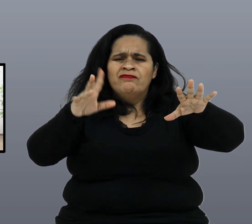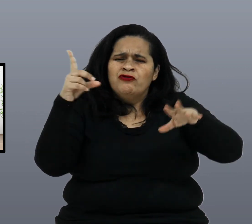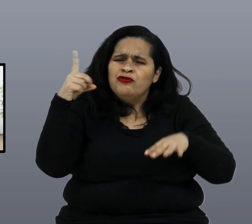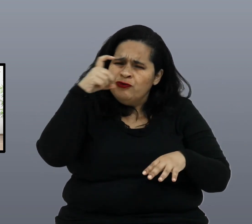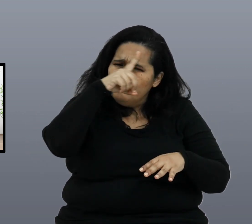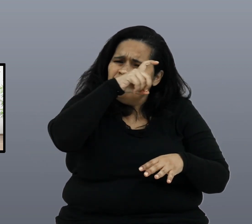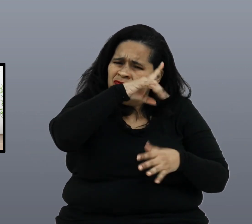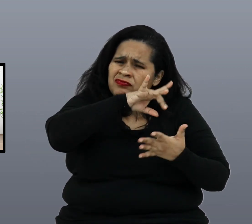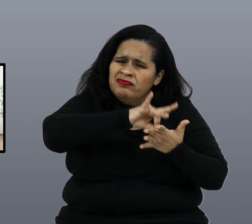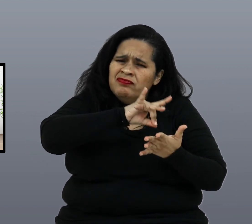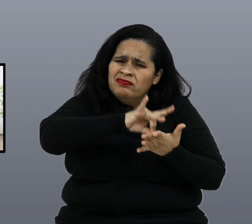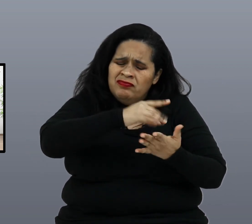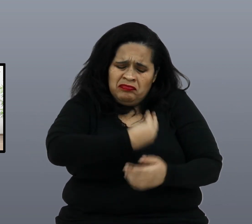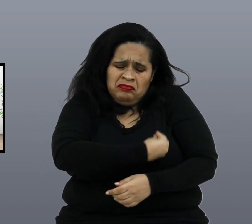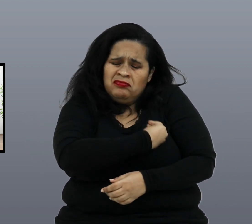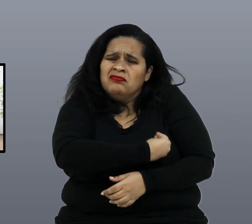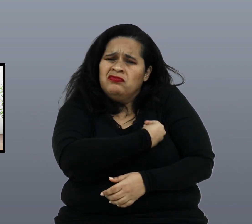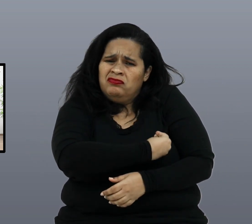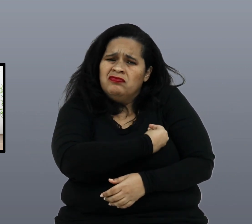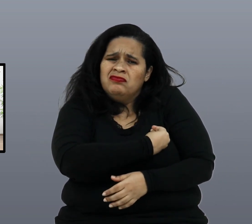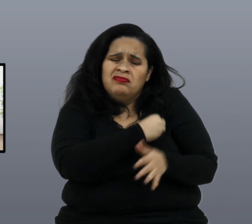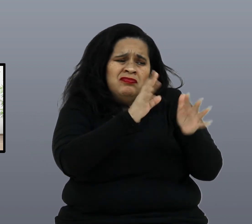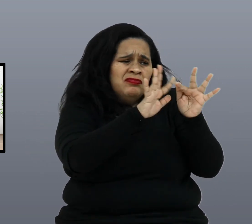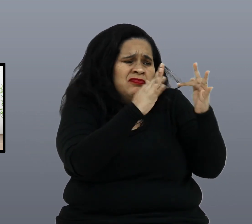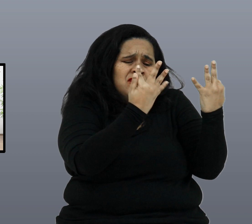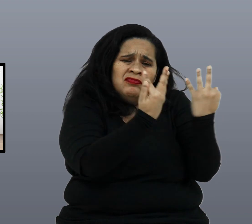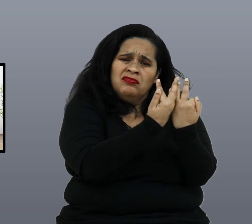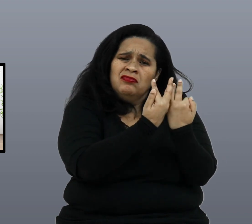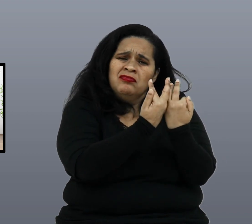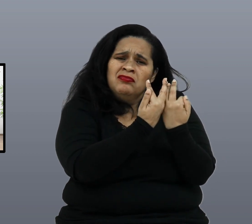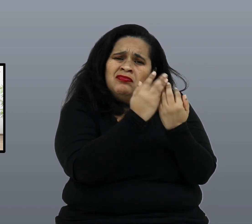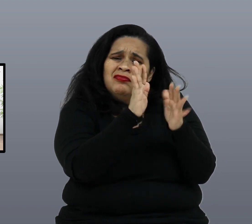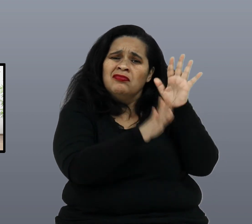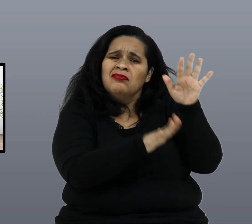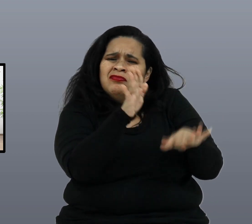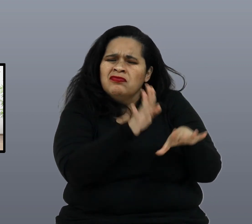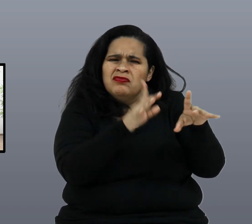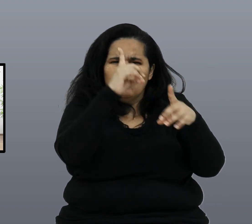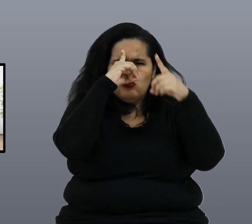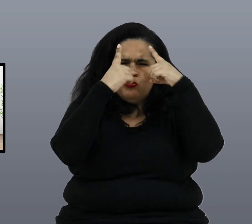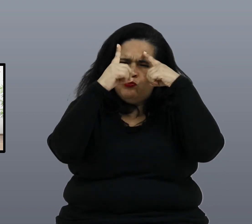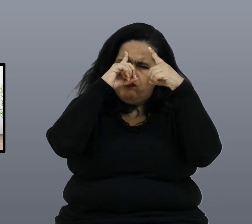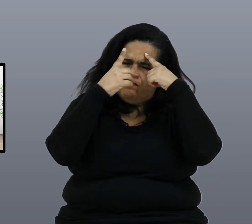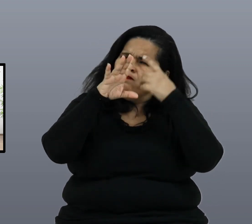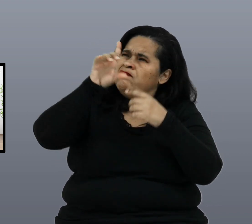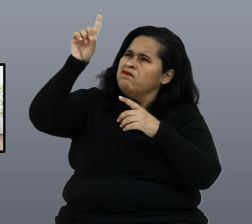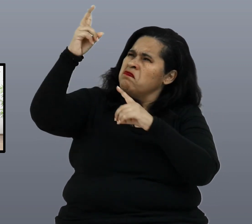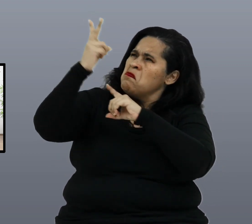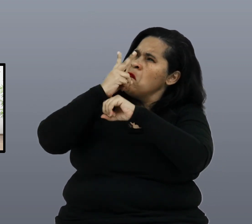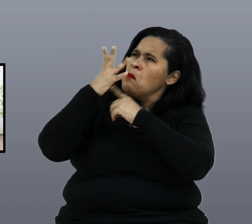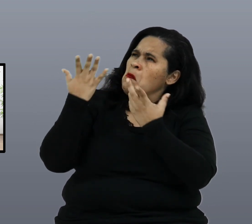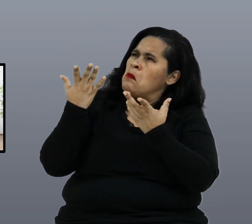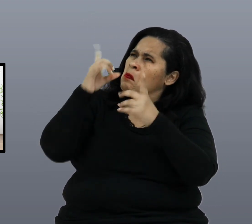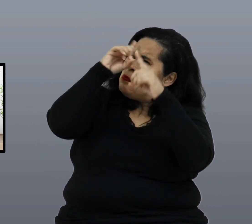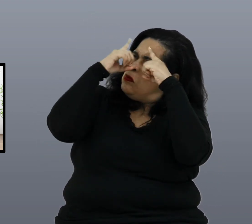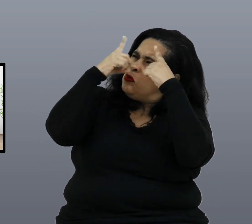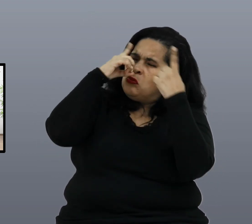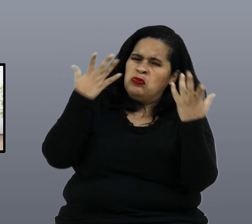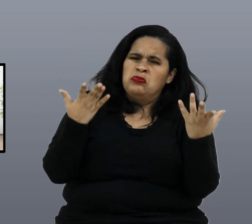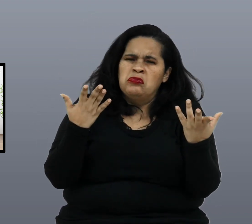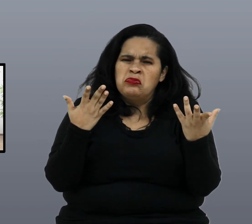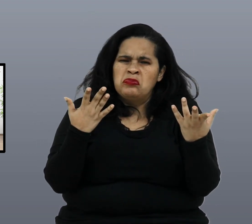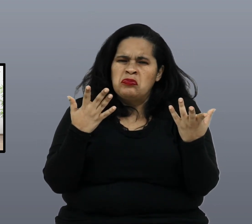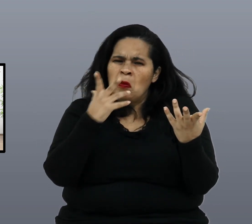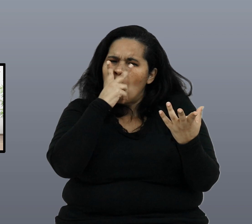dramáticas que têm vivido em suas famílias, chegam a duvidar do cuidado de Deus, de que Deus se importa.